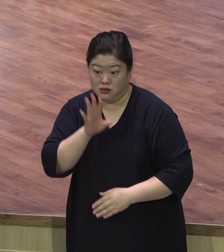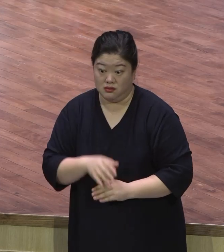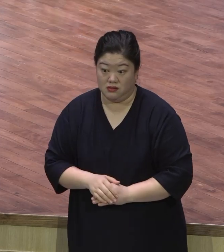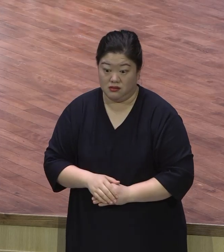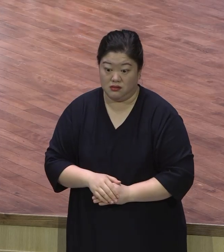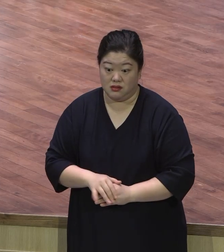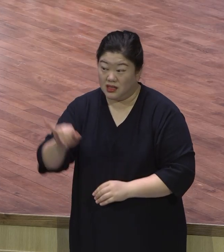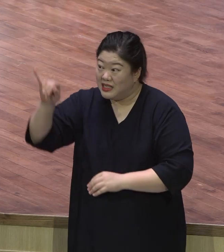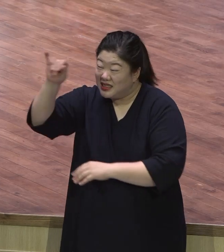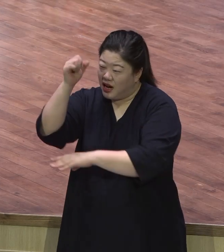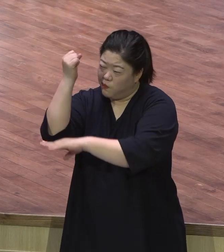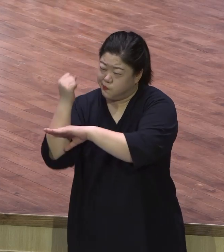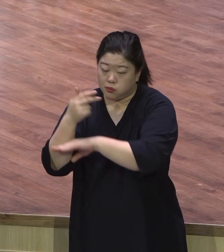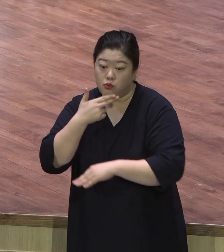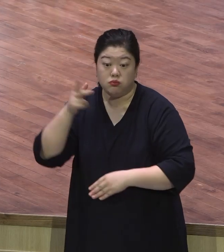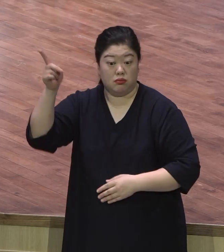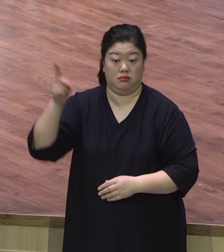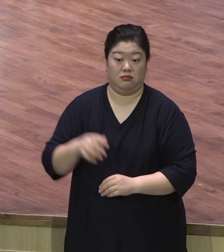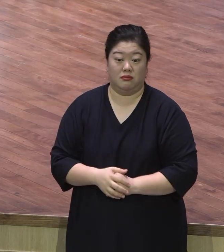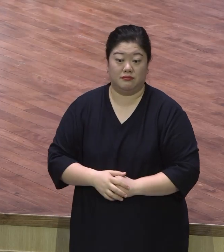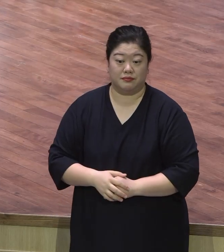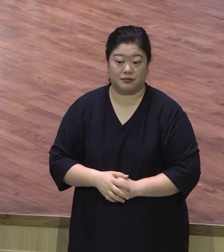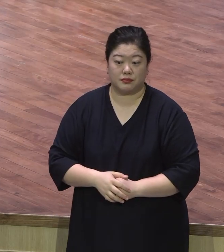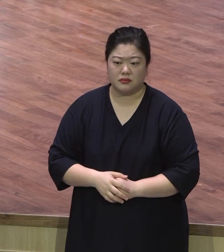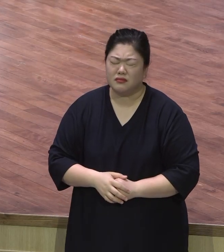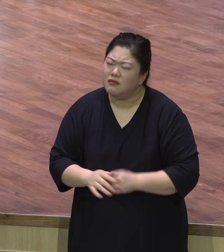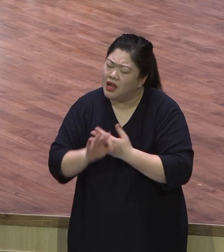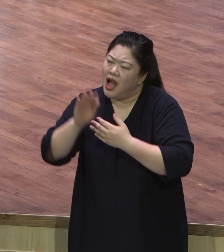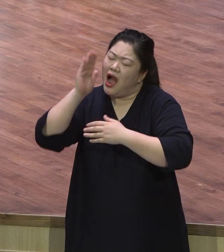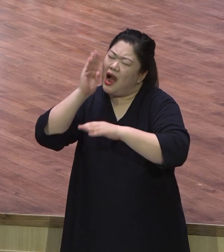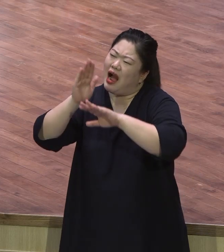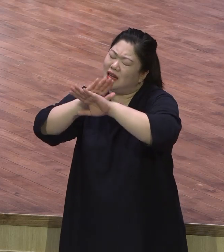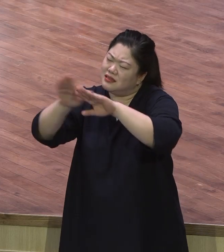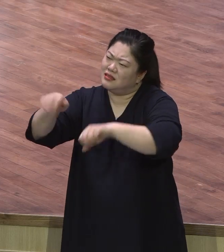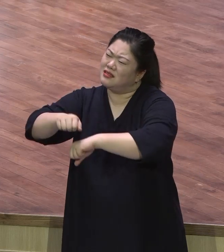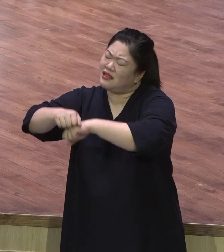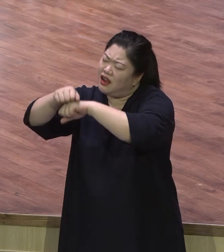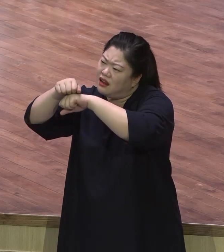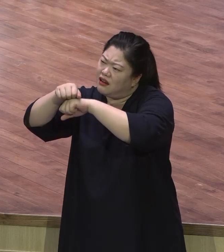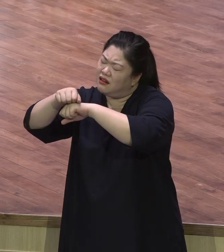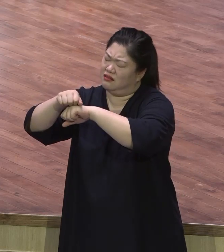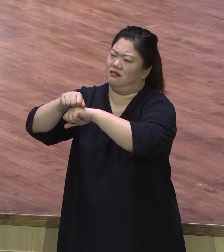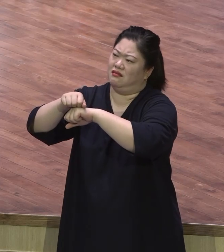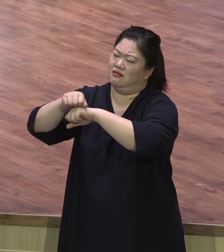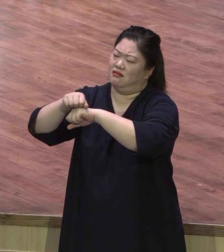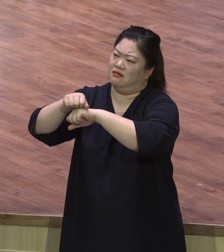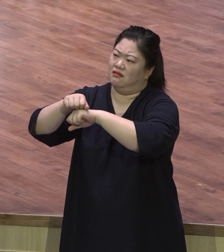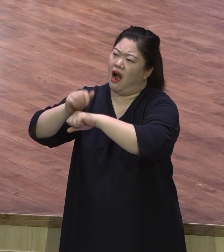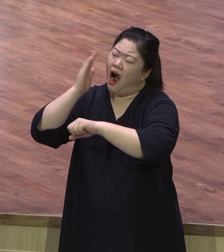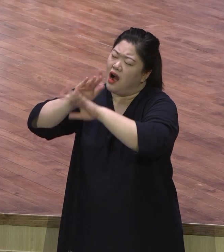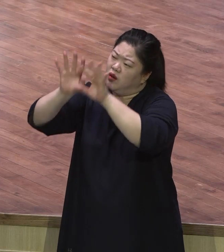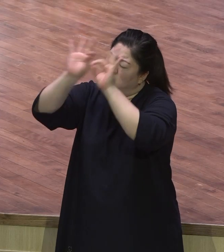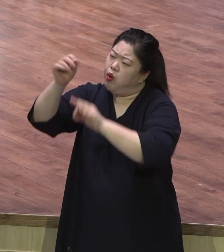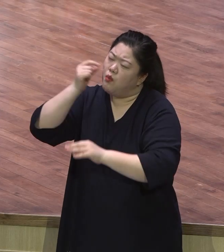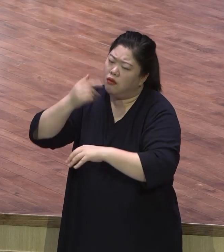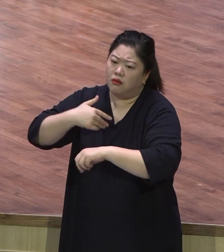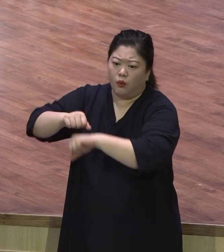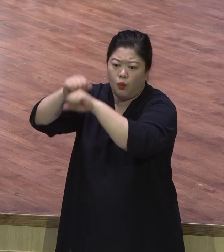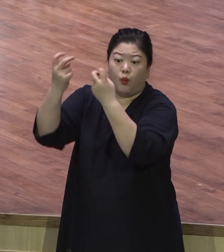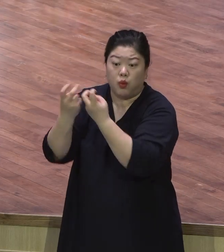하늘 창고에 사둬란 말은 내가 가진 것을 내 마음대로 내 육신을 위해서 사용하는 것이 아니라